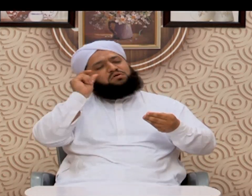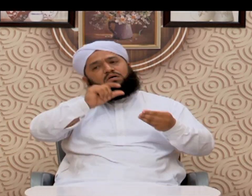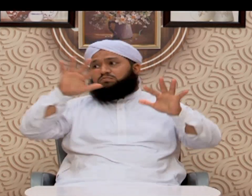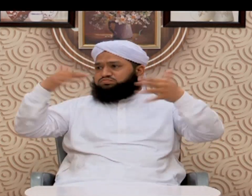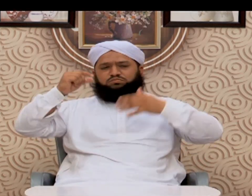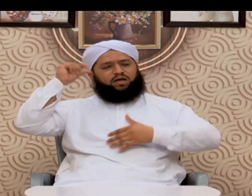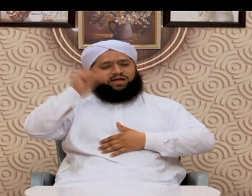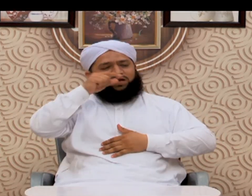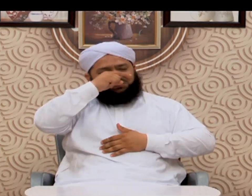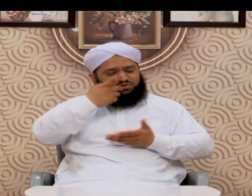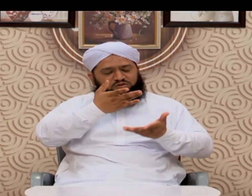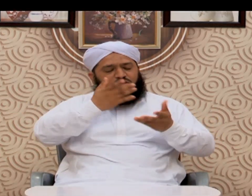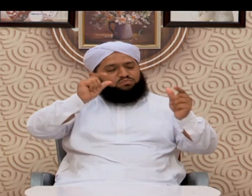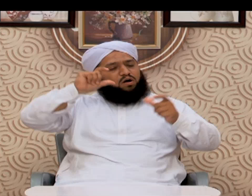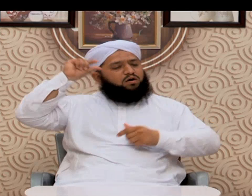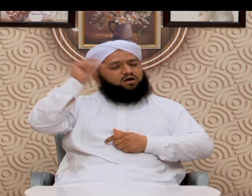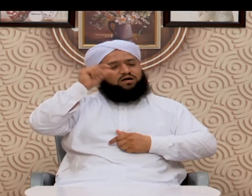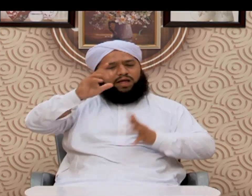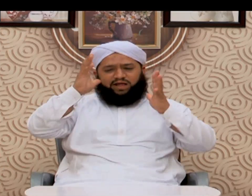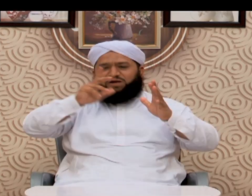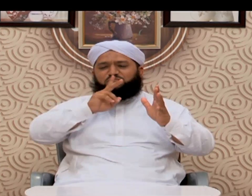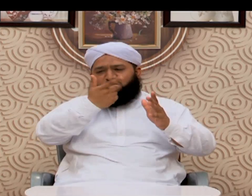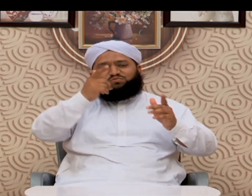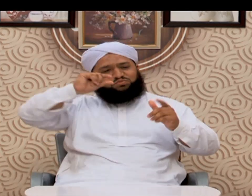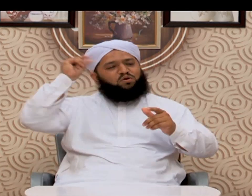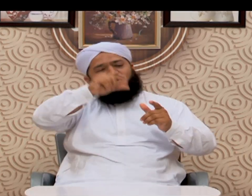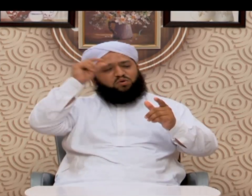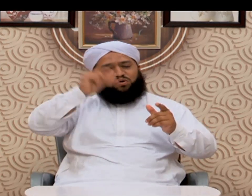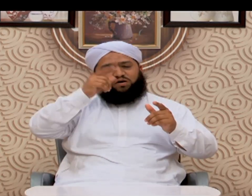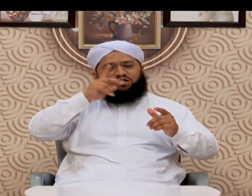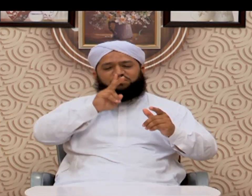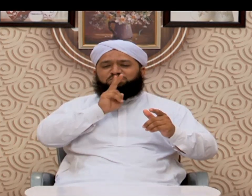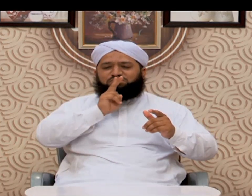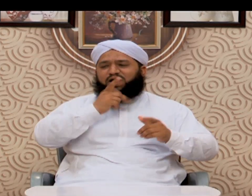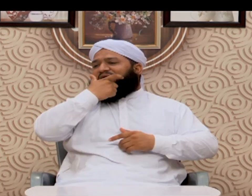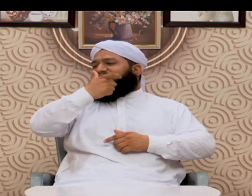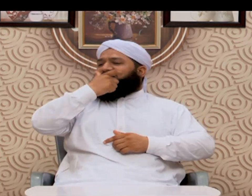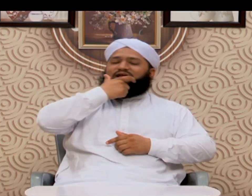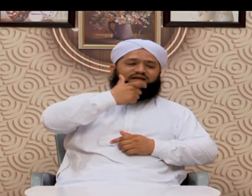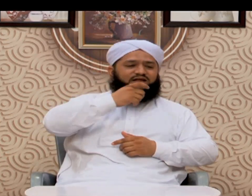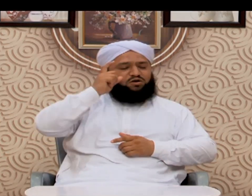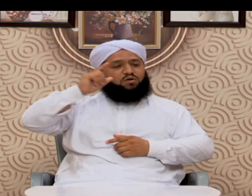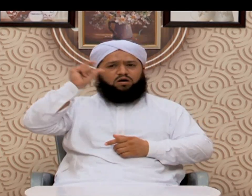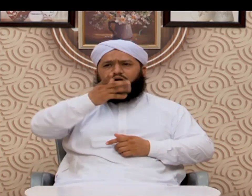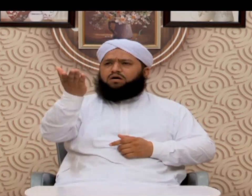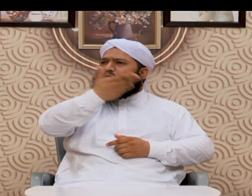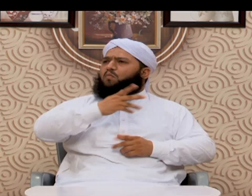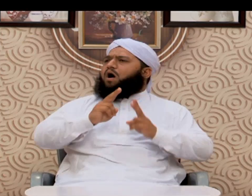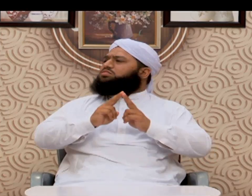اڑانا، سب کے سامنے شرمندہ کرنا، اس پر تنقید کے تیر برسانا اور اس کی باتوں پر کہا لگانا بالکل